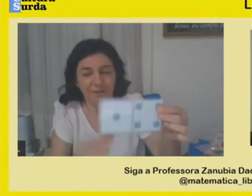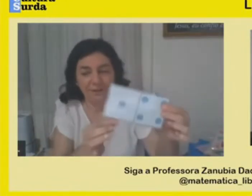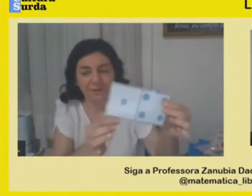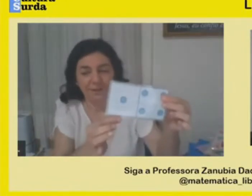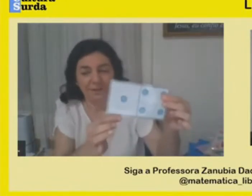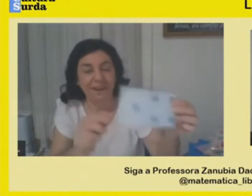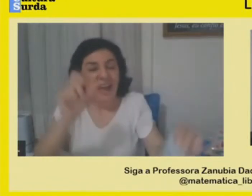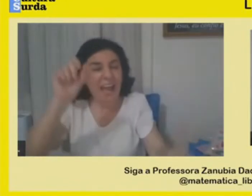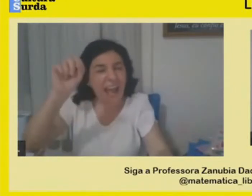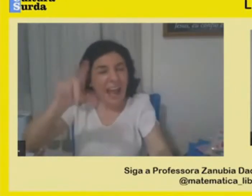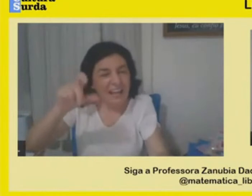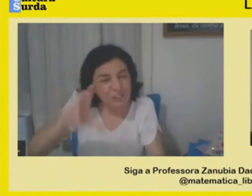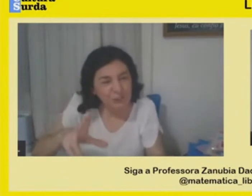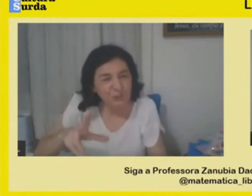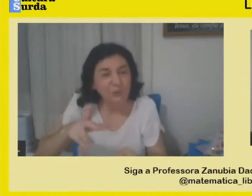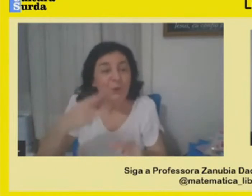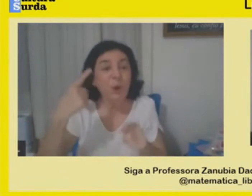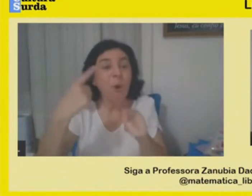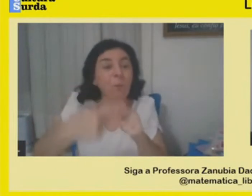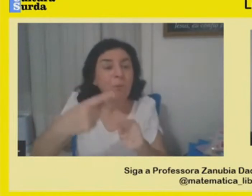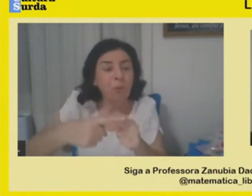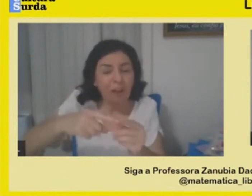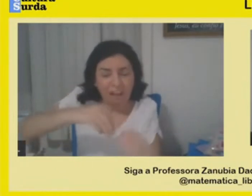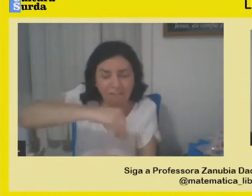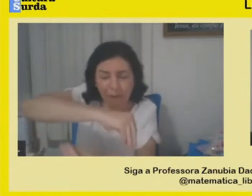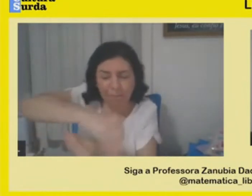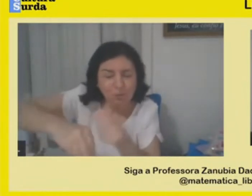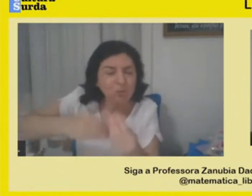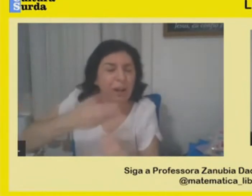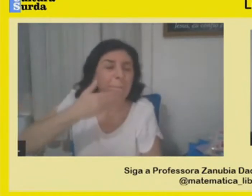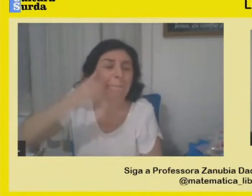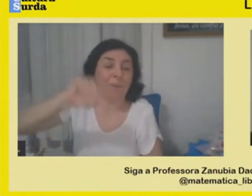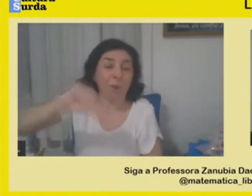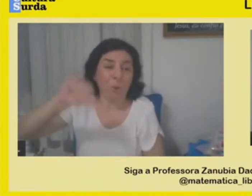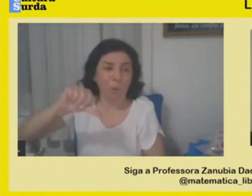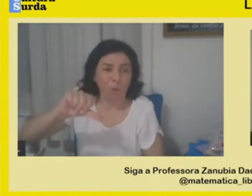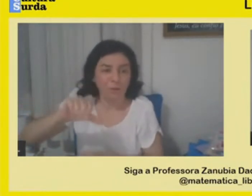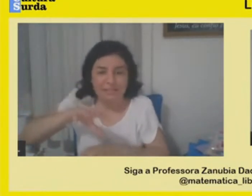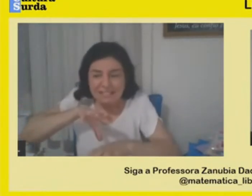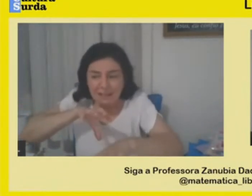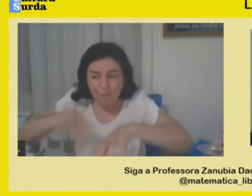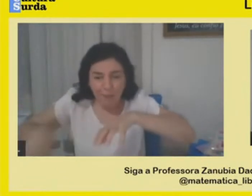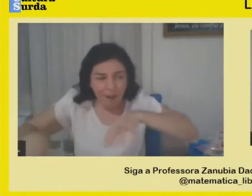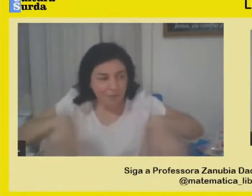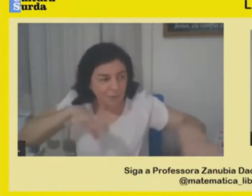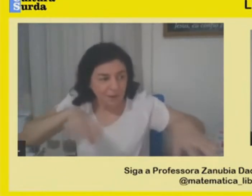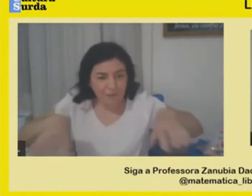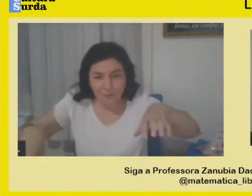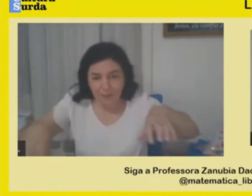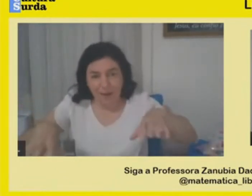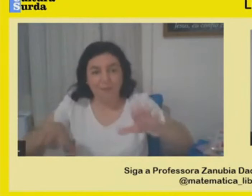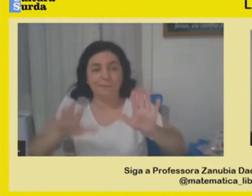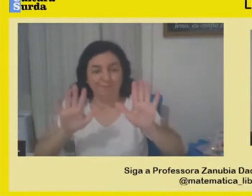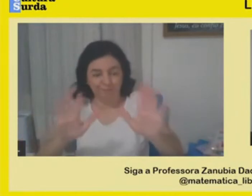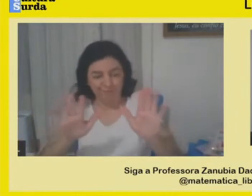Antigamente, hoje tem, né, papel sulfite colorido, né? Ó, hoje tem azul, verde, né?